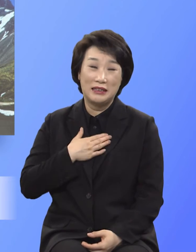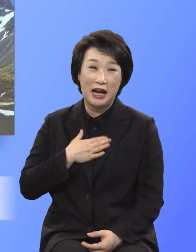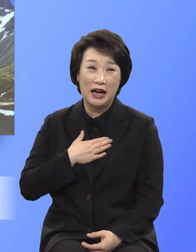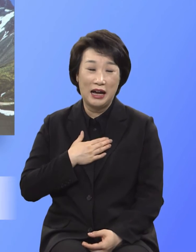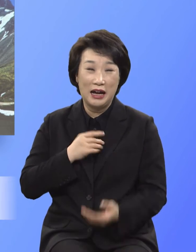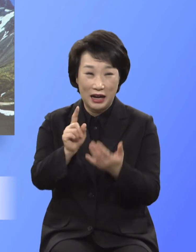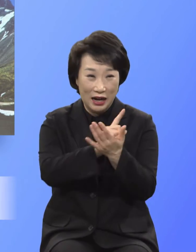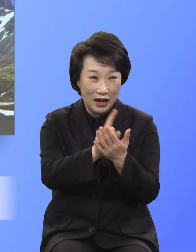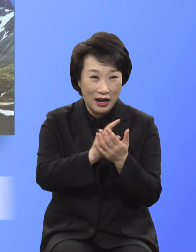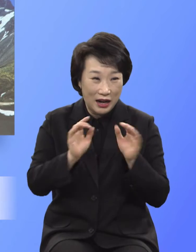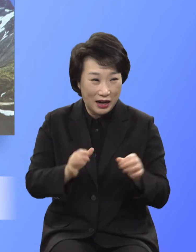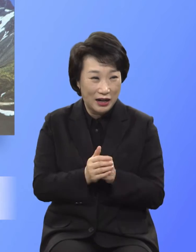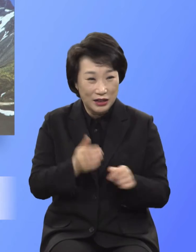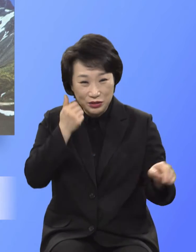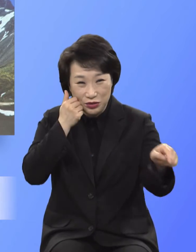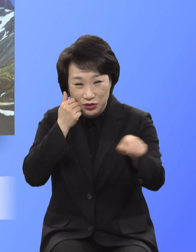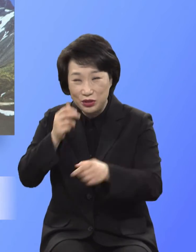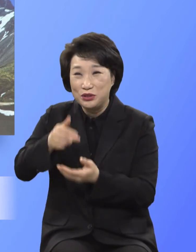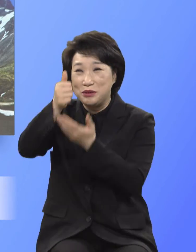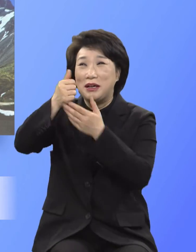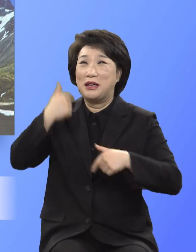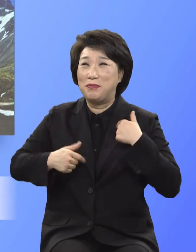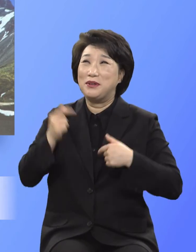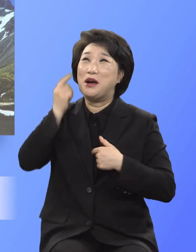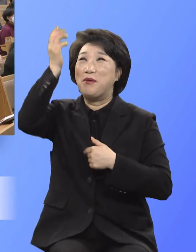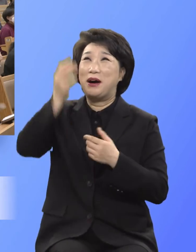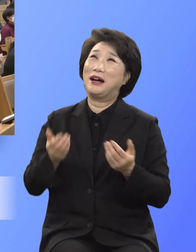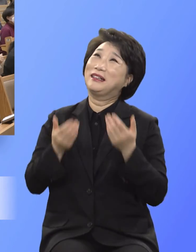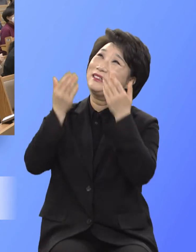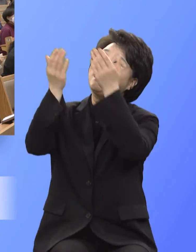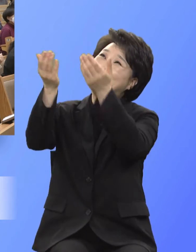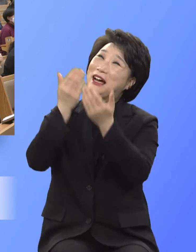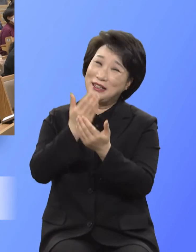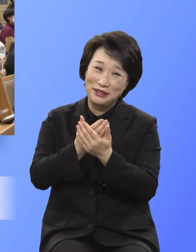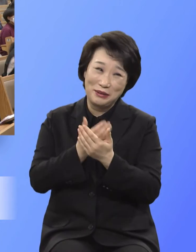나를 통해 주님의 기쁨과 영광이 넘치게 하옵소서.